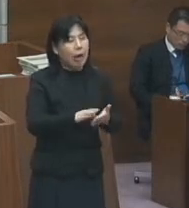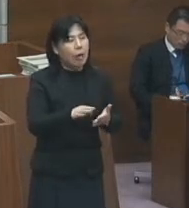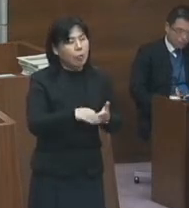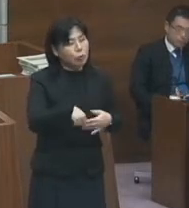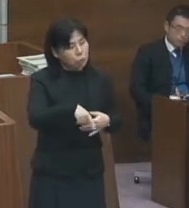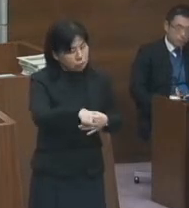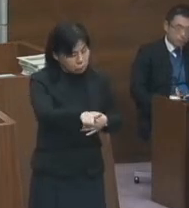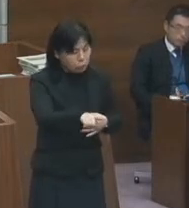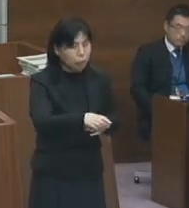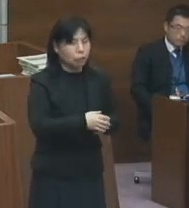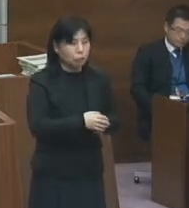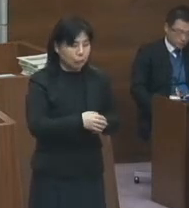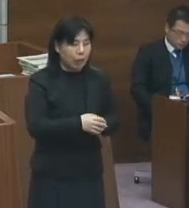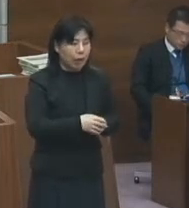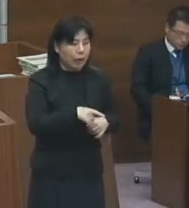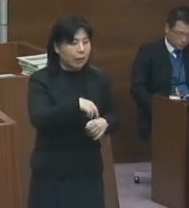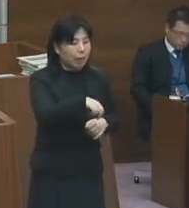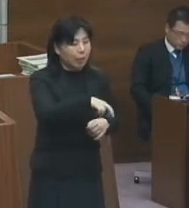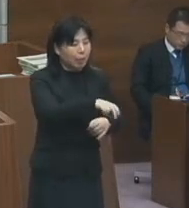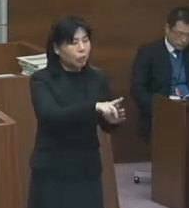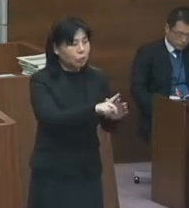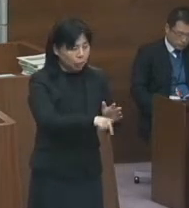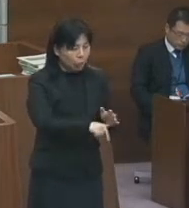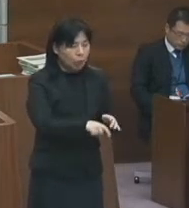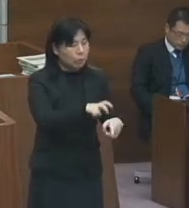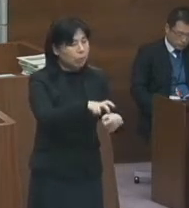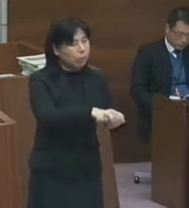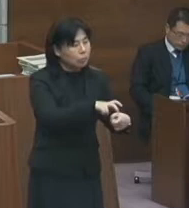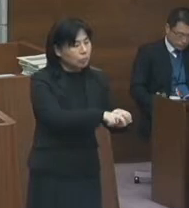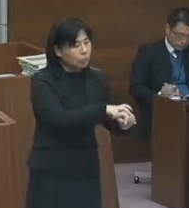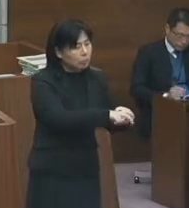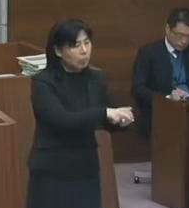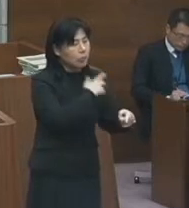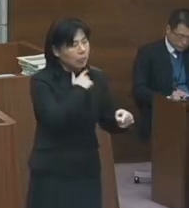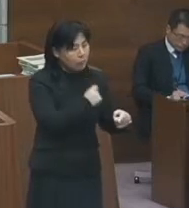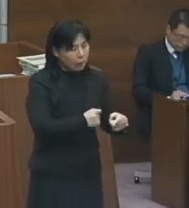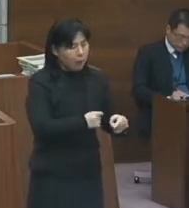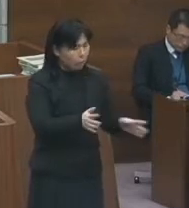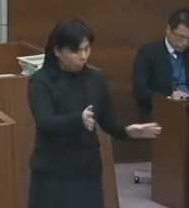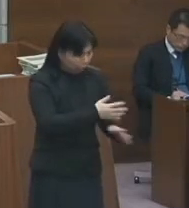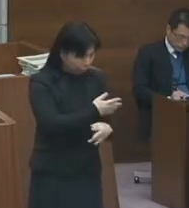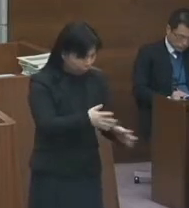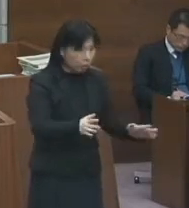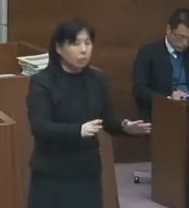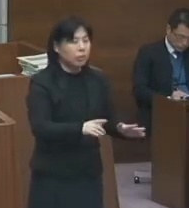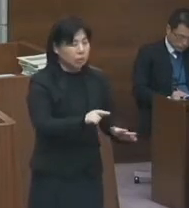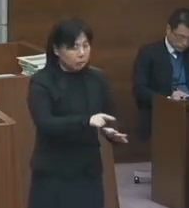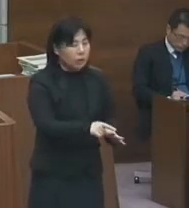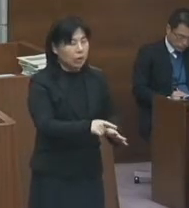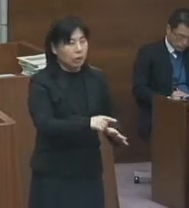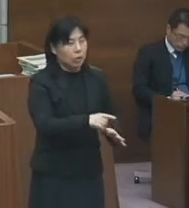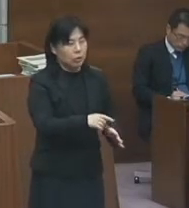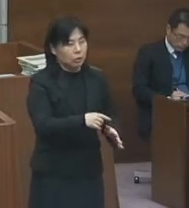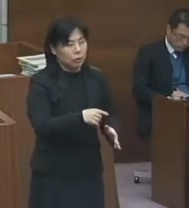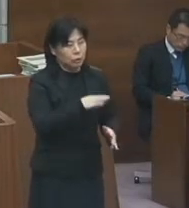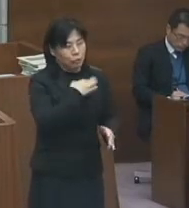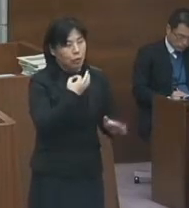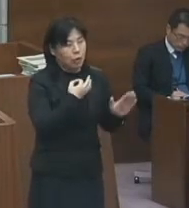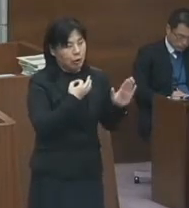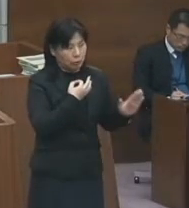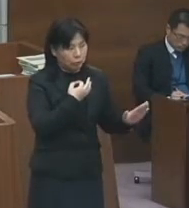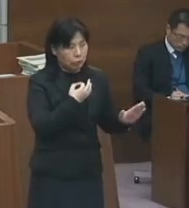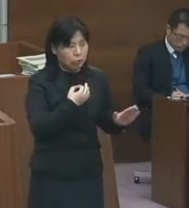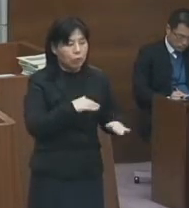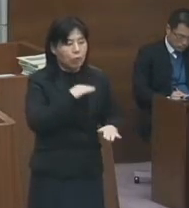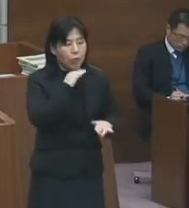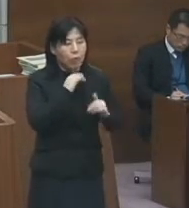座って休憩できる場所を作ってほしいという声も多数寄せられています。他都市においては、高齢者に優しい街づ